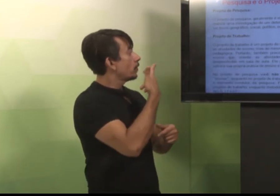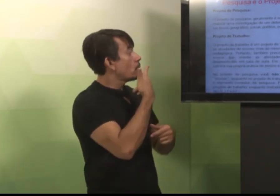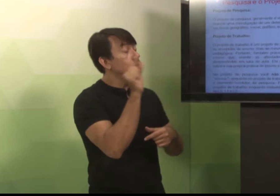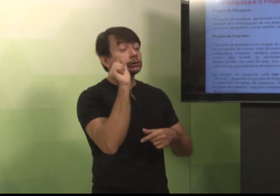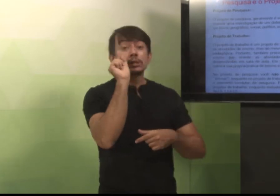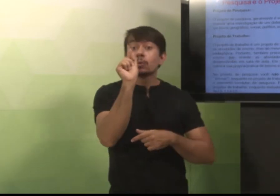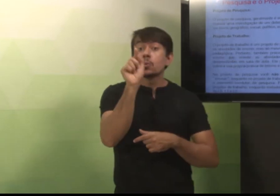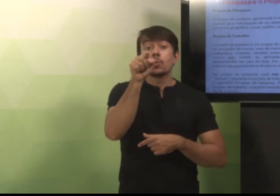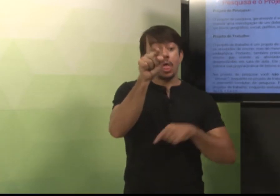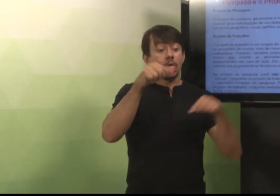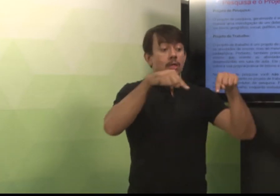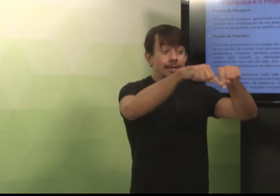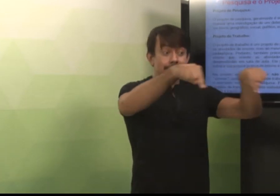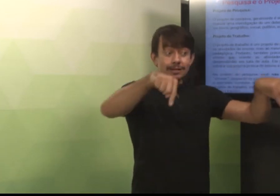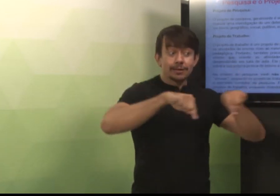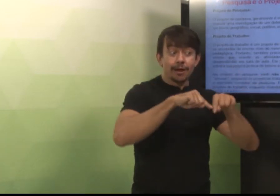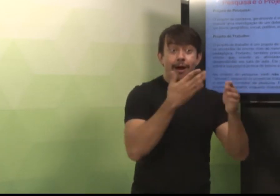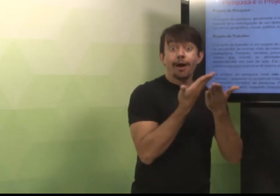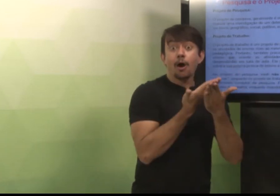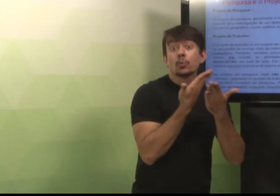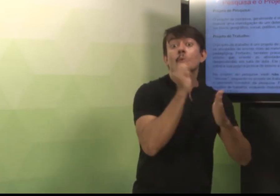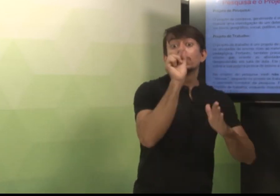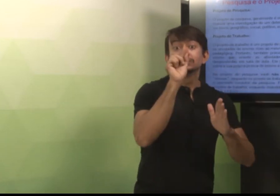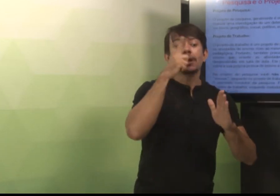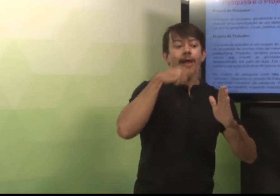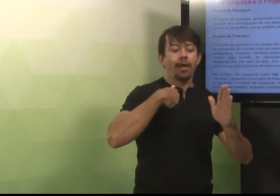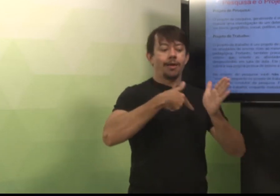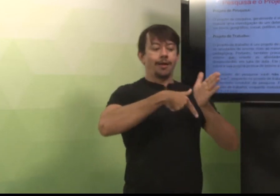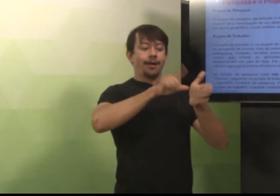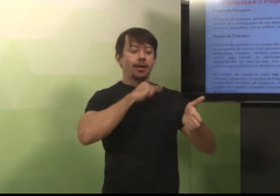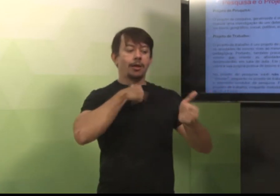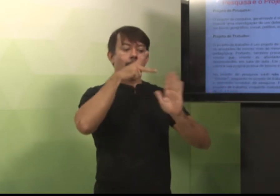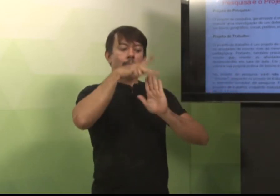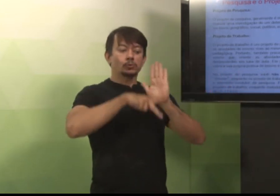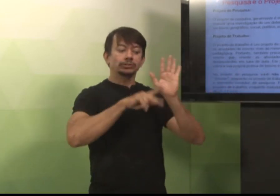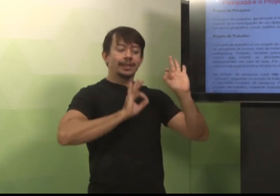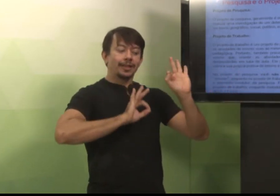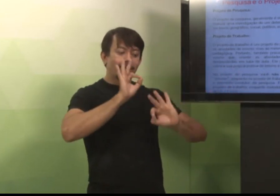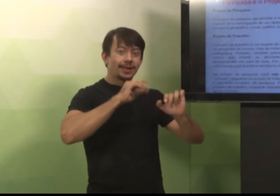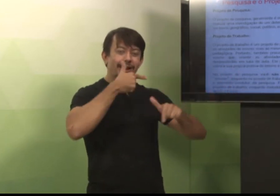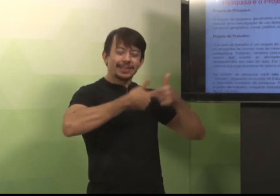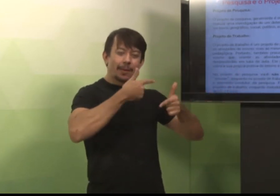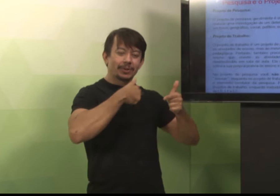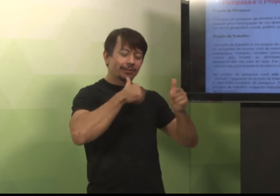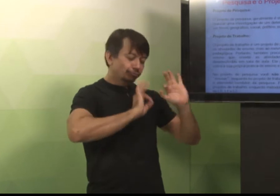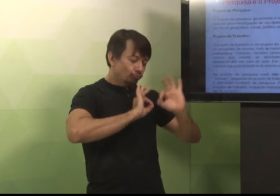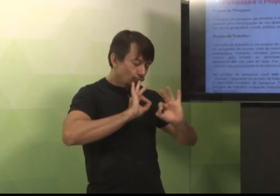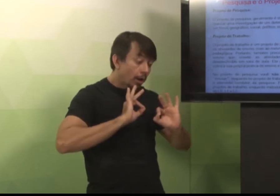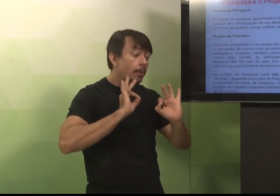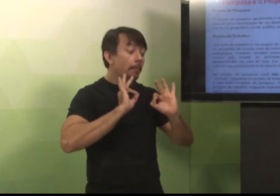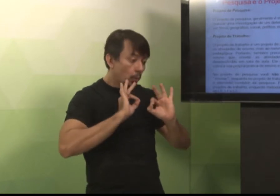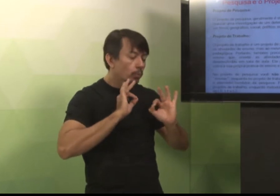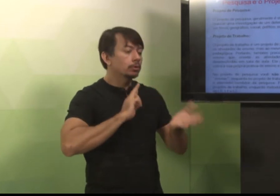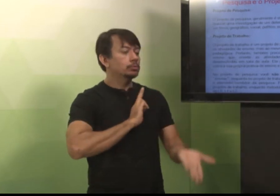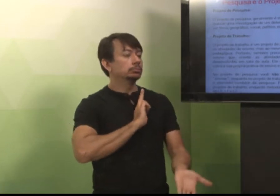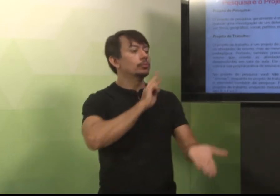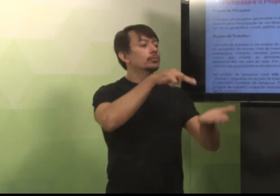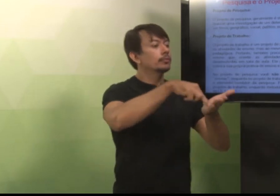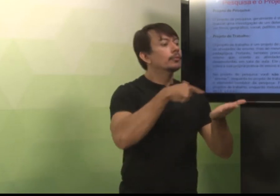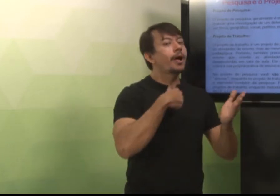Então, de acordo com o slide, nós temos ali uma sala de aula e previamente, anteriormente, eu tenho que organizar,